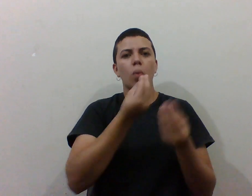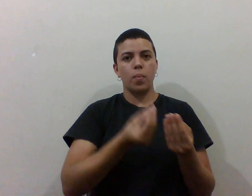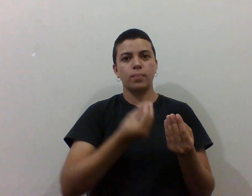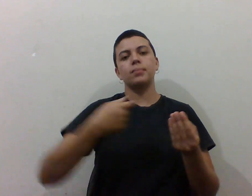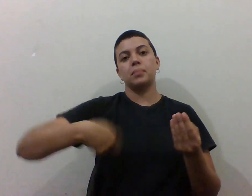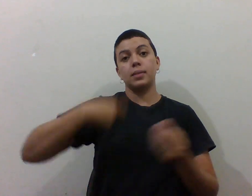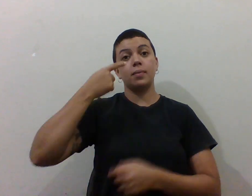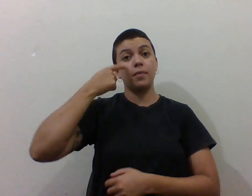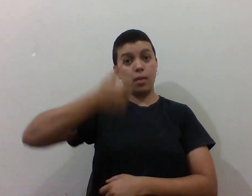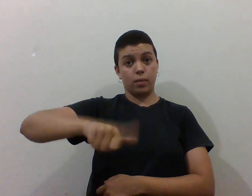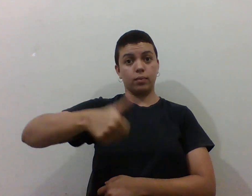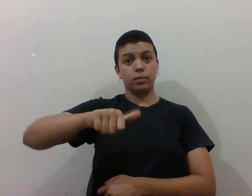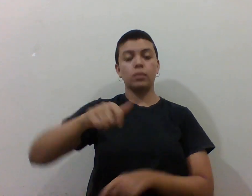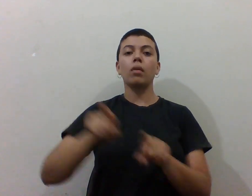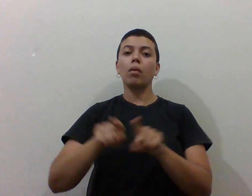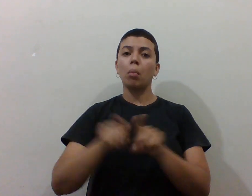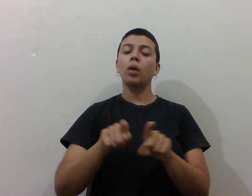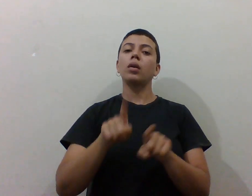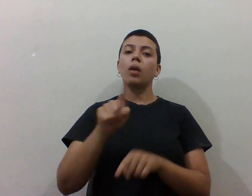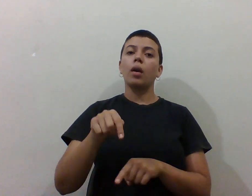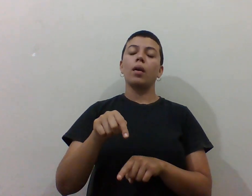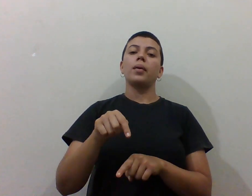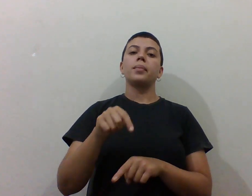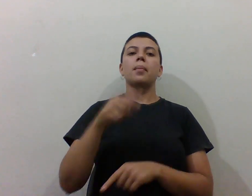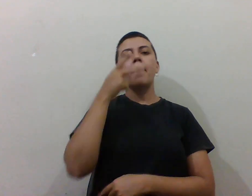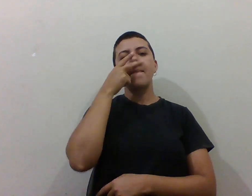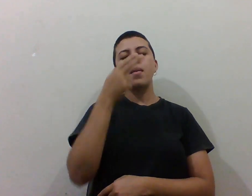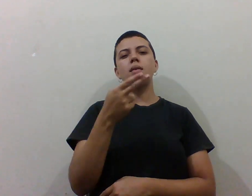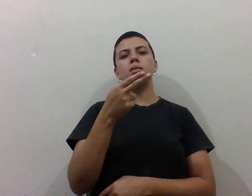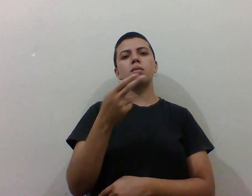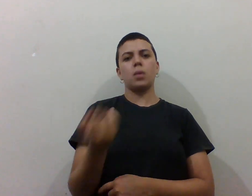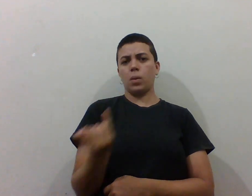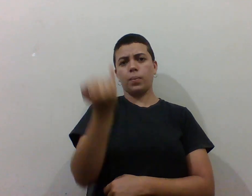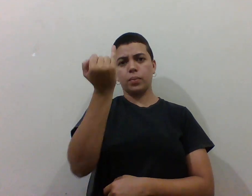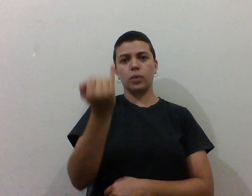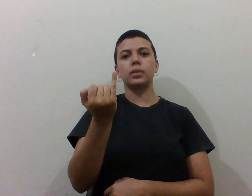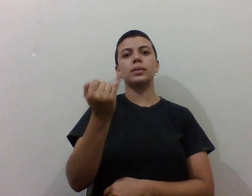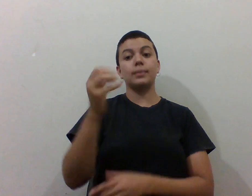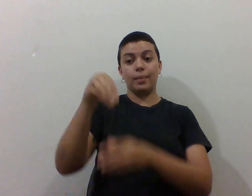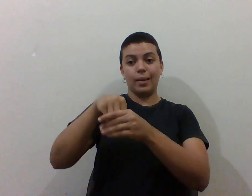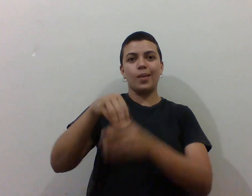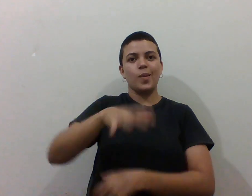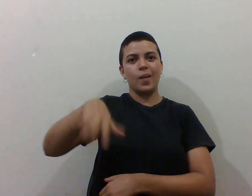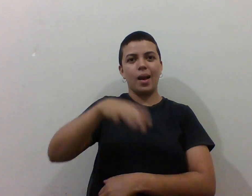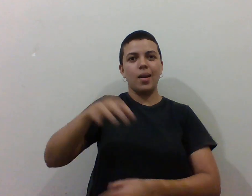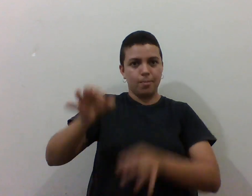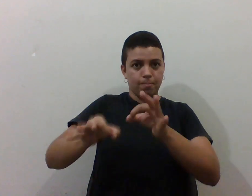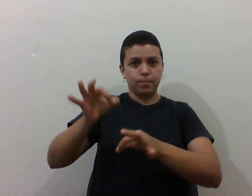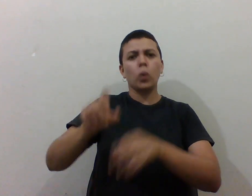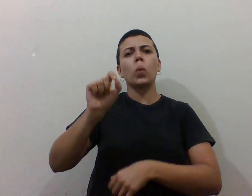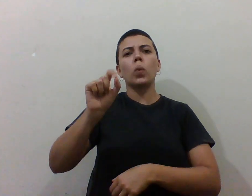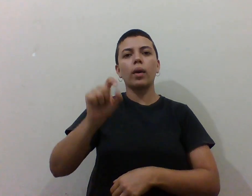esse status muito especial, muito importante para a teoria do direito, que é o status de direitos humanos.